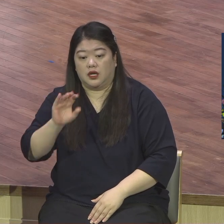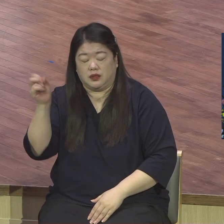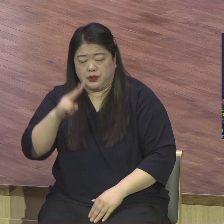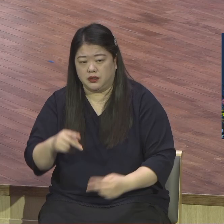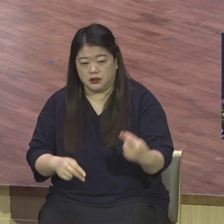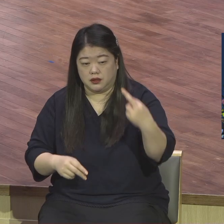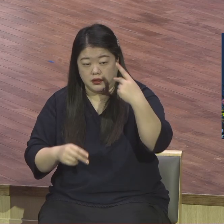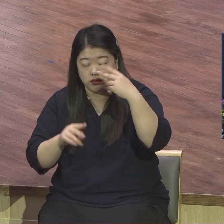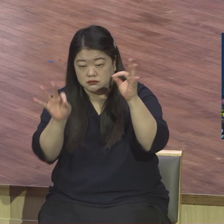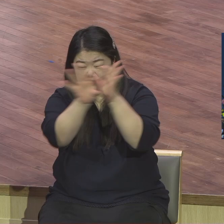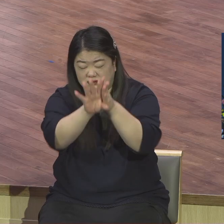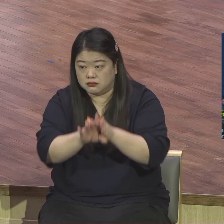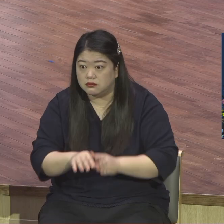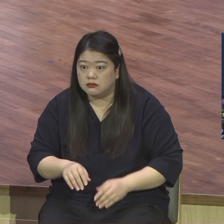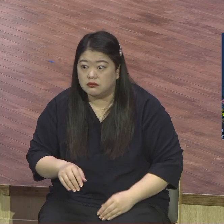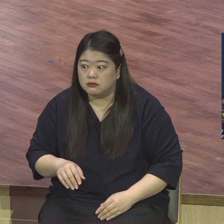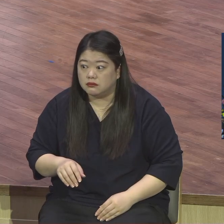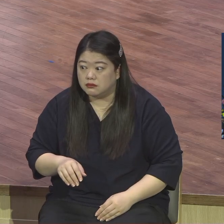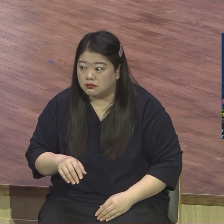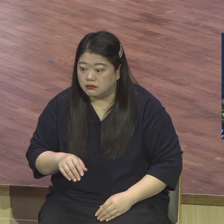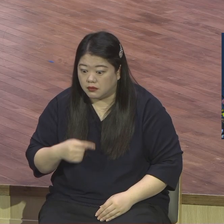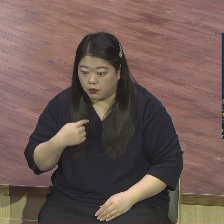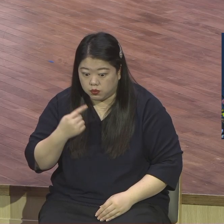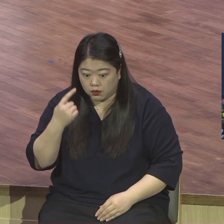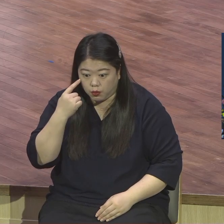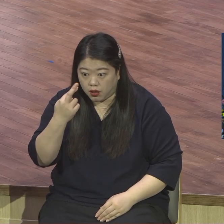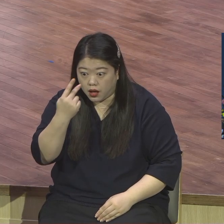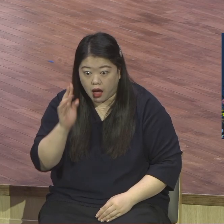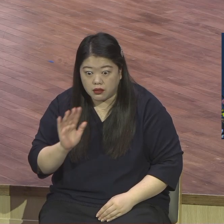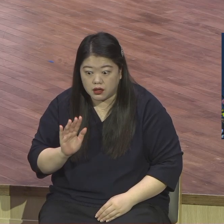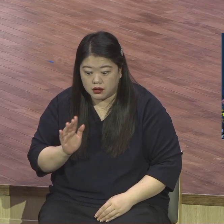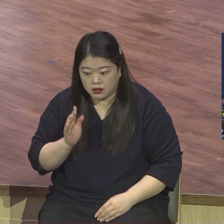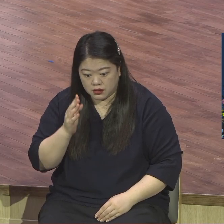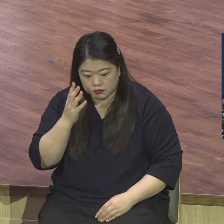율법을 말하는 사람이 상당히 양심적으로 보여.